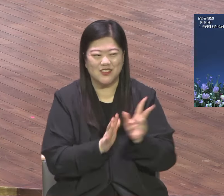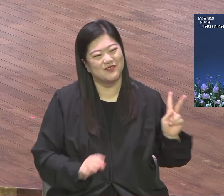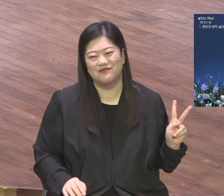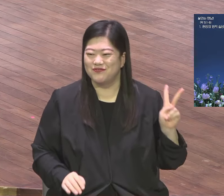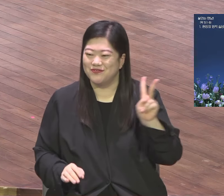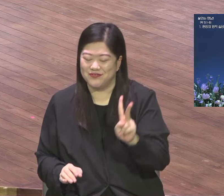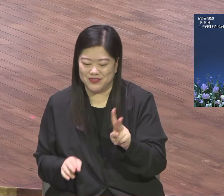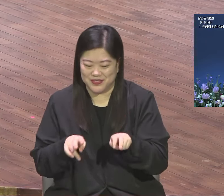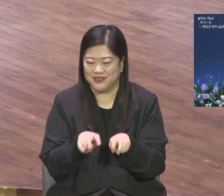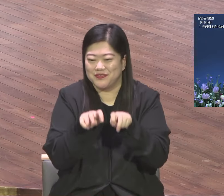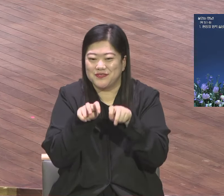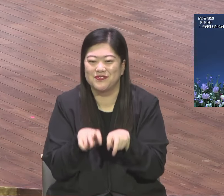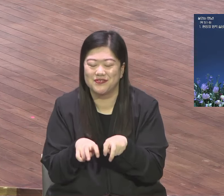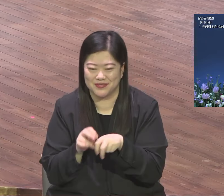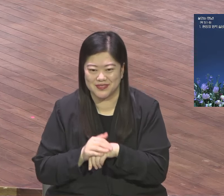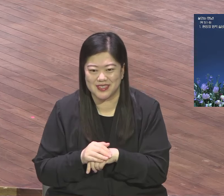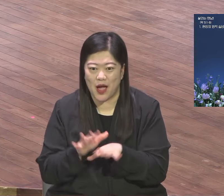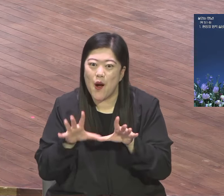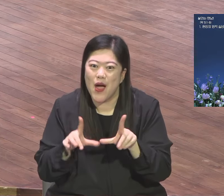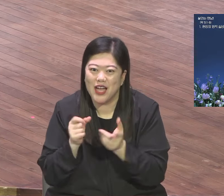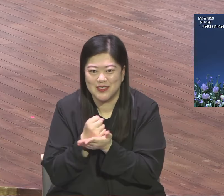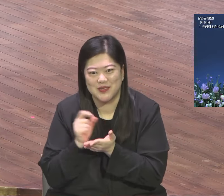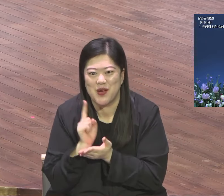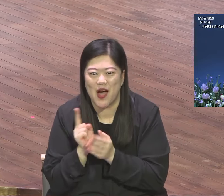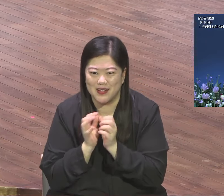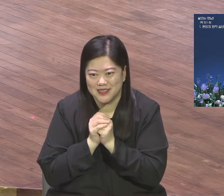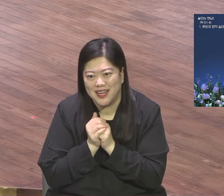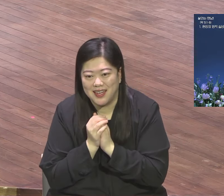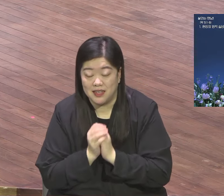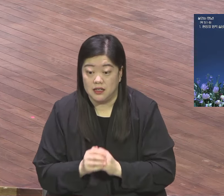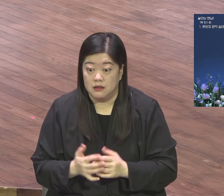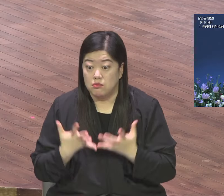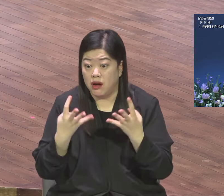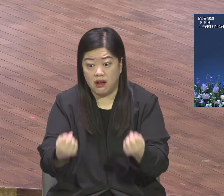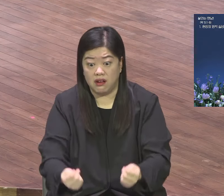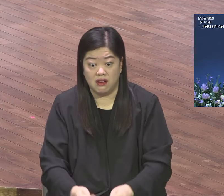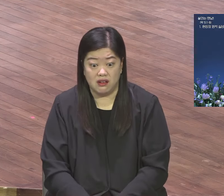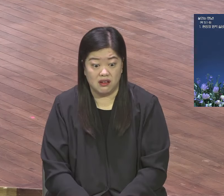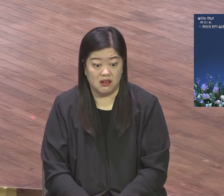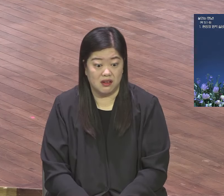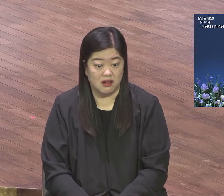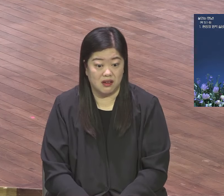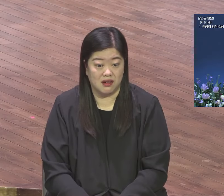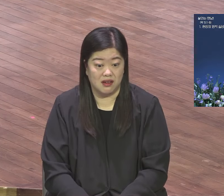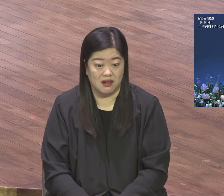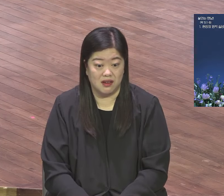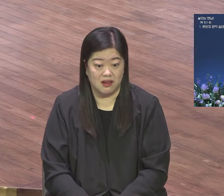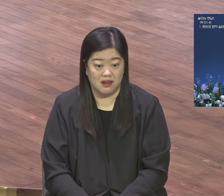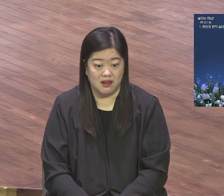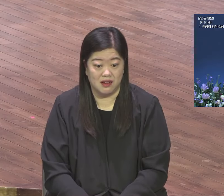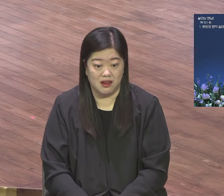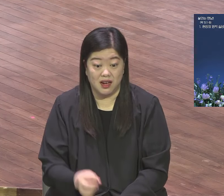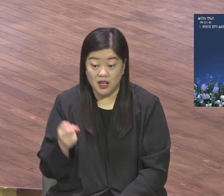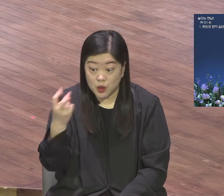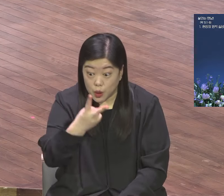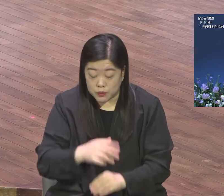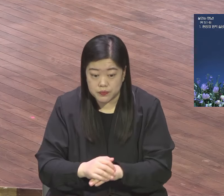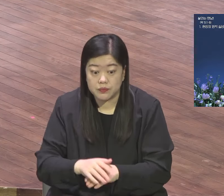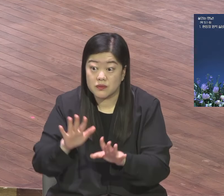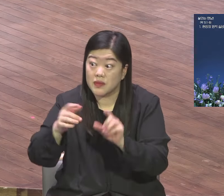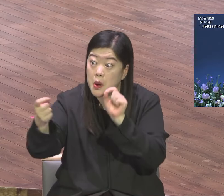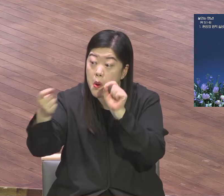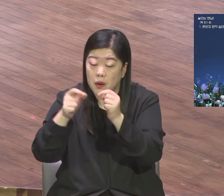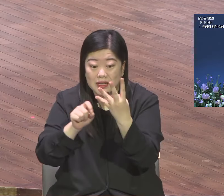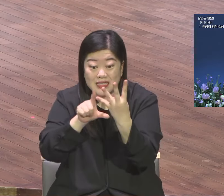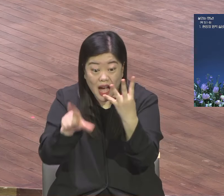달라고 있습니다. 요즘 총선을 이제 4월 앞두고 무속인들이 총선을 유망하는 유튜브 영상들이 지금 그렇게